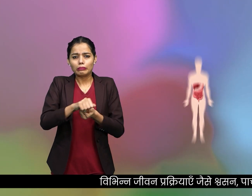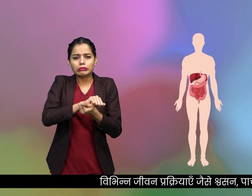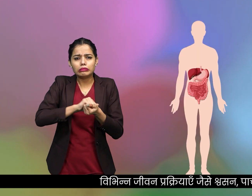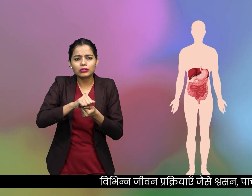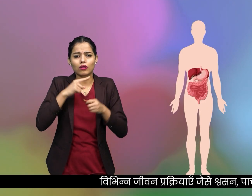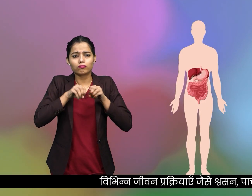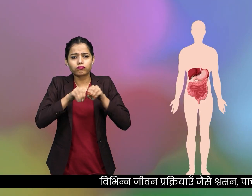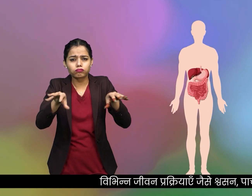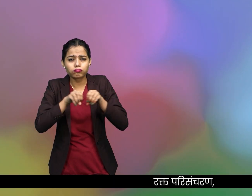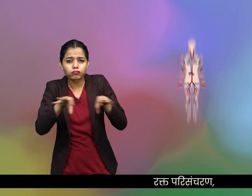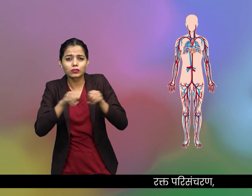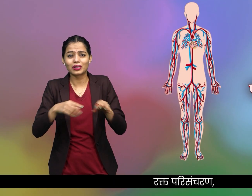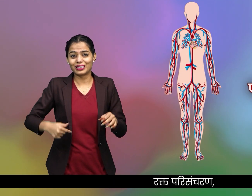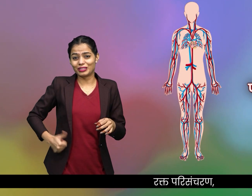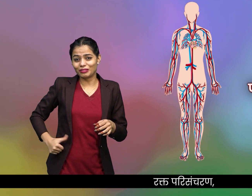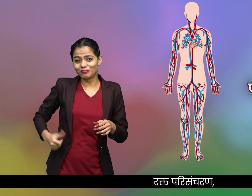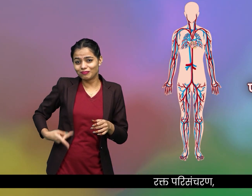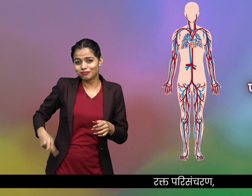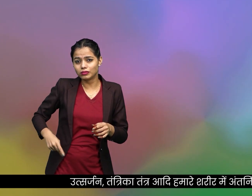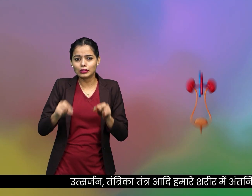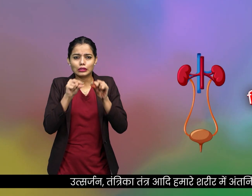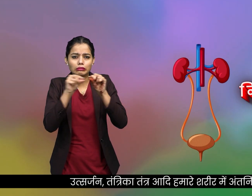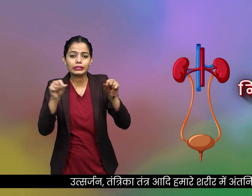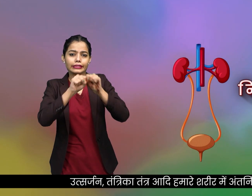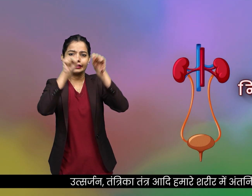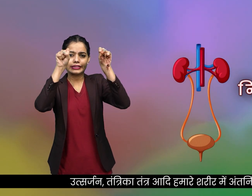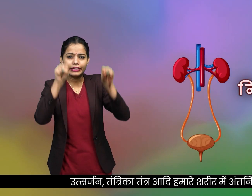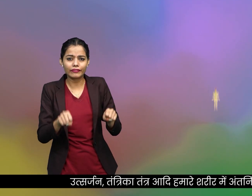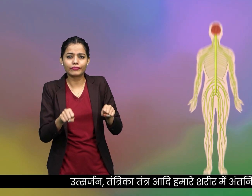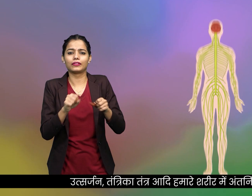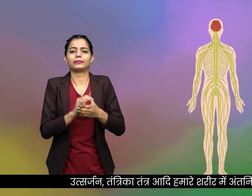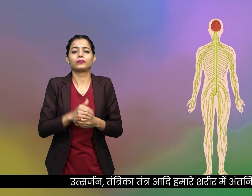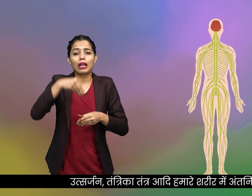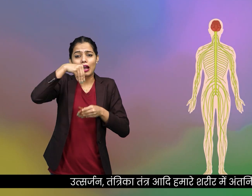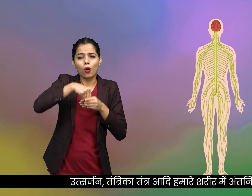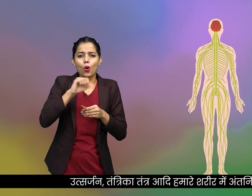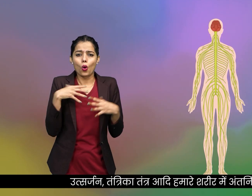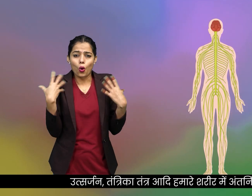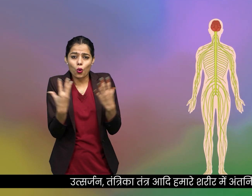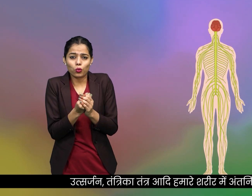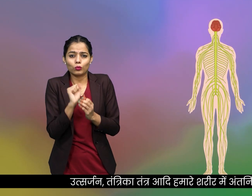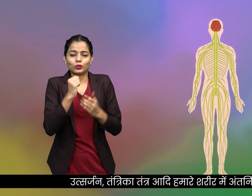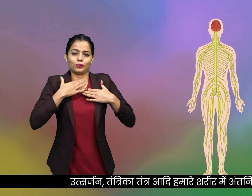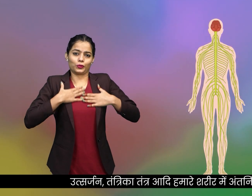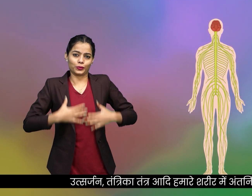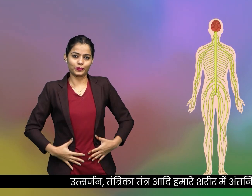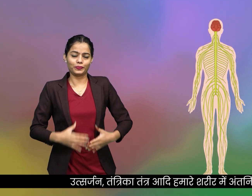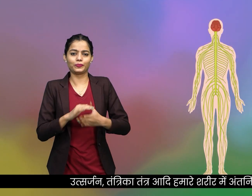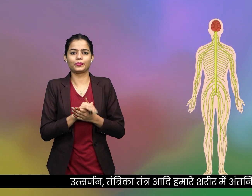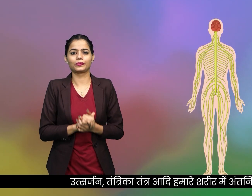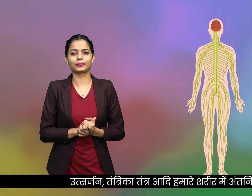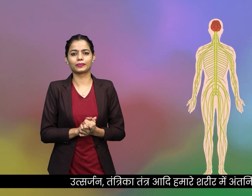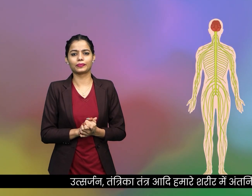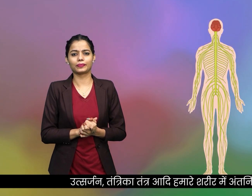पाचन, रक्त परिसरण, उत्सर्जन, तंत्रिका तंत्र आदि हमारे शरीर में